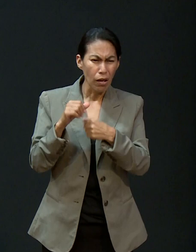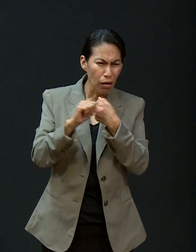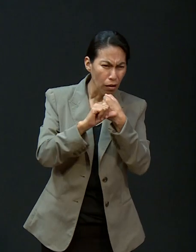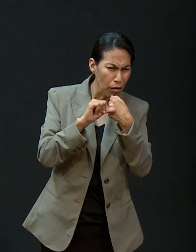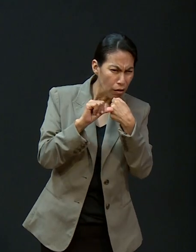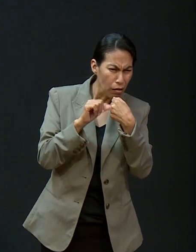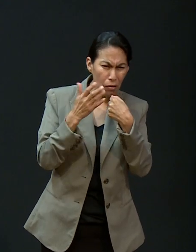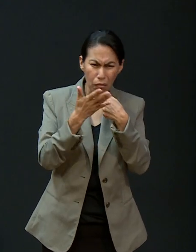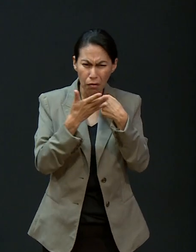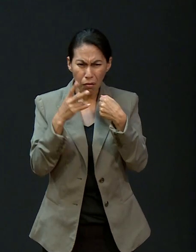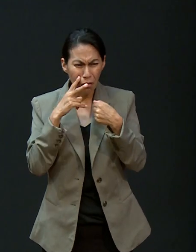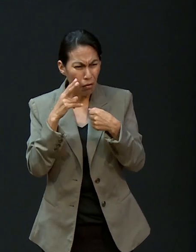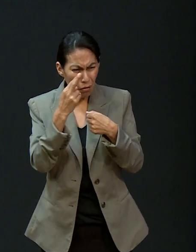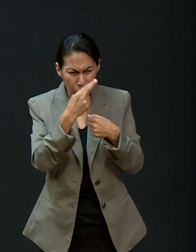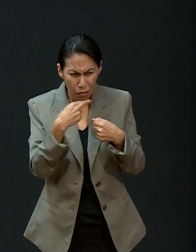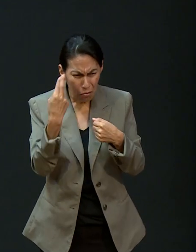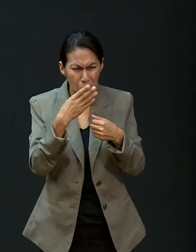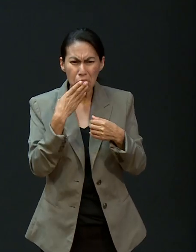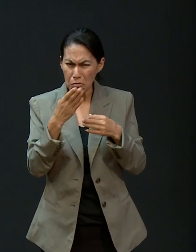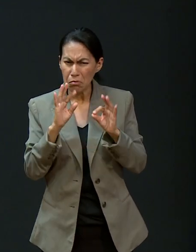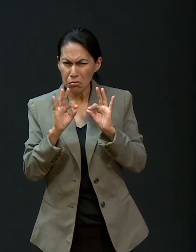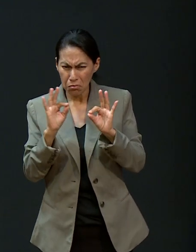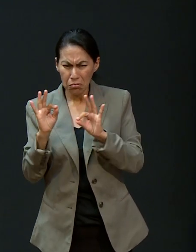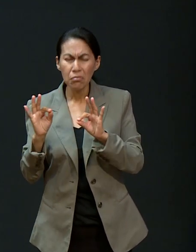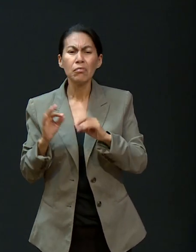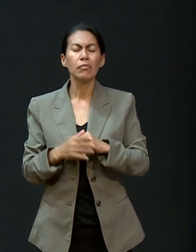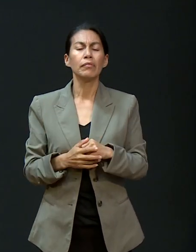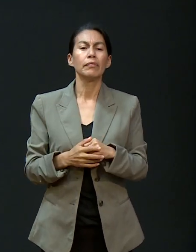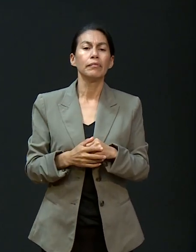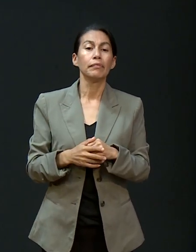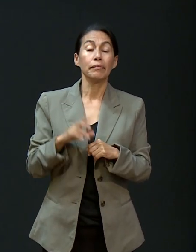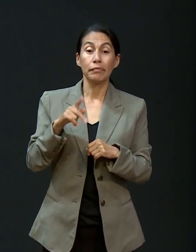en el quirófano, la cirugía, todo, todo bien.